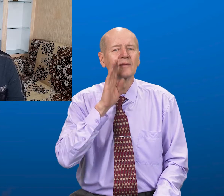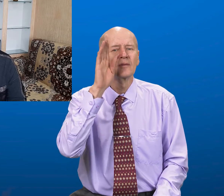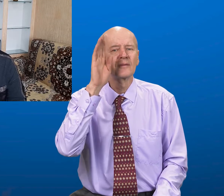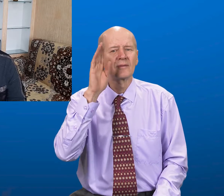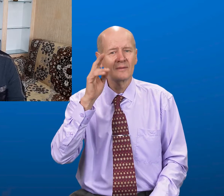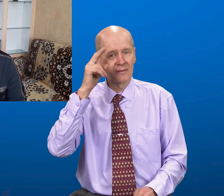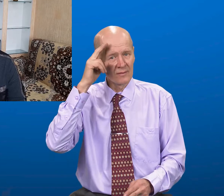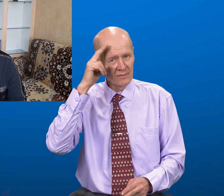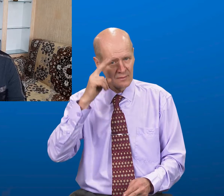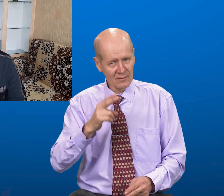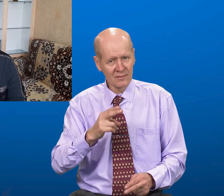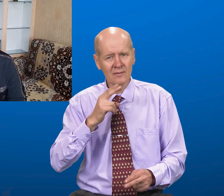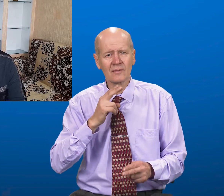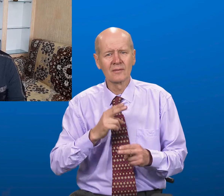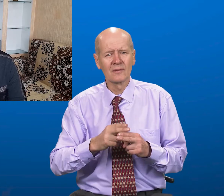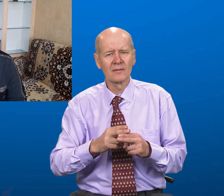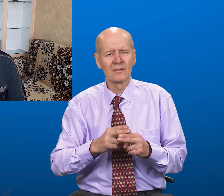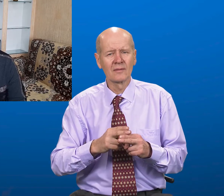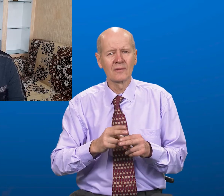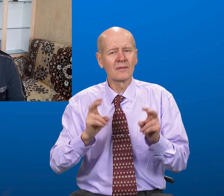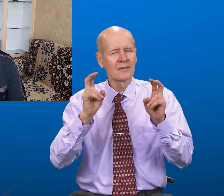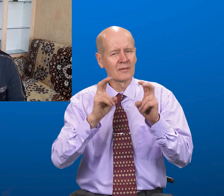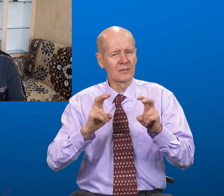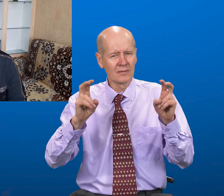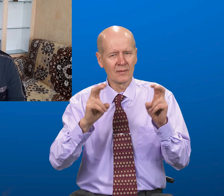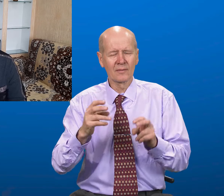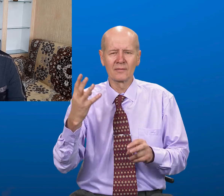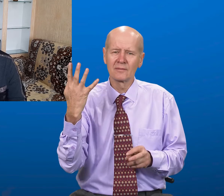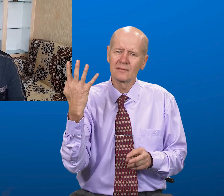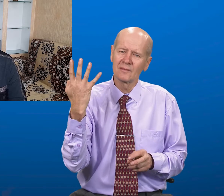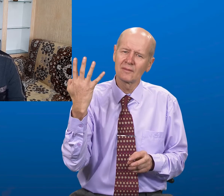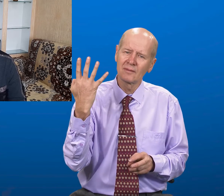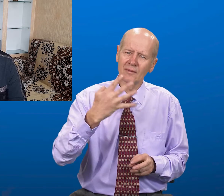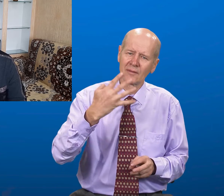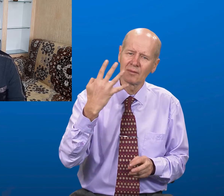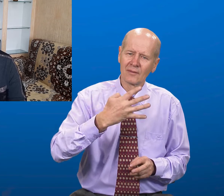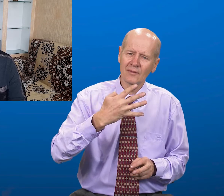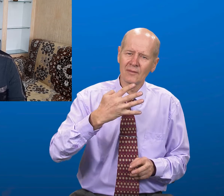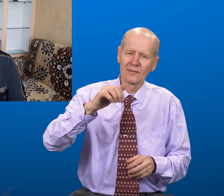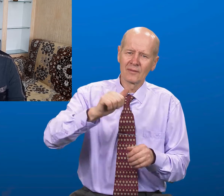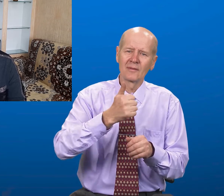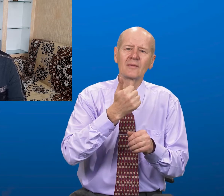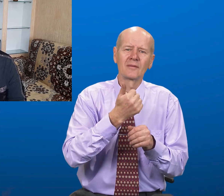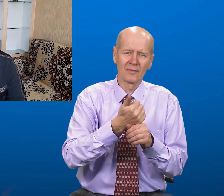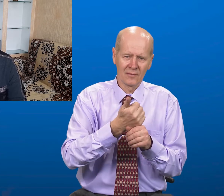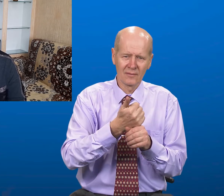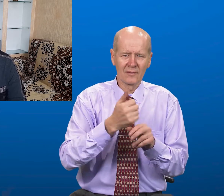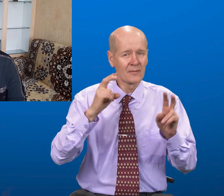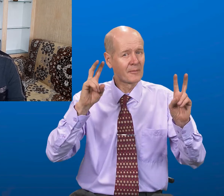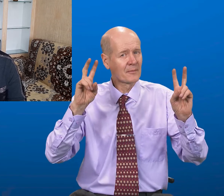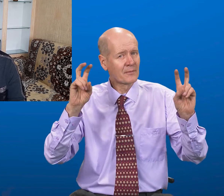Субботнее утро, сестры и братья! Сегодня мы с вами изучаем 40-ю главу книги пророка Исаии, и наша тема